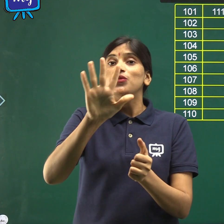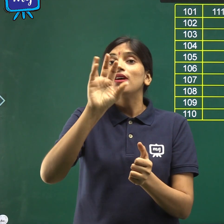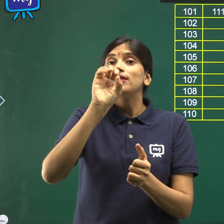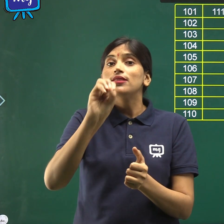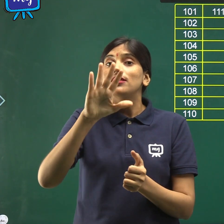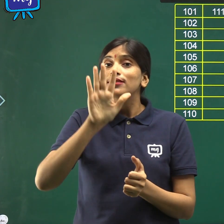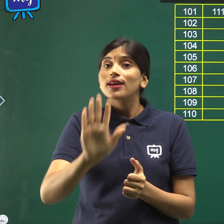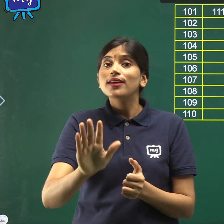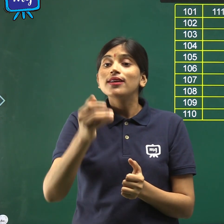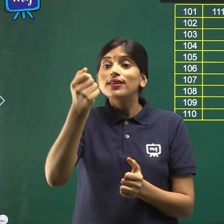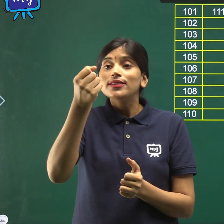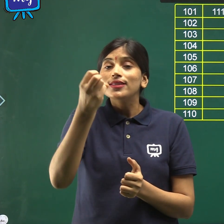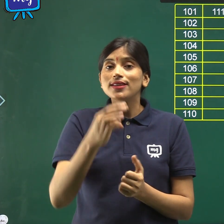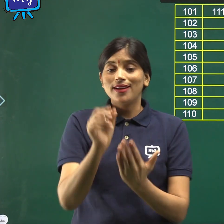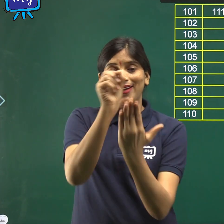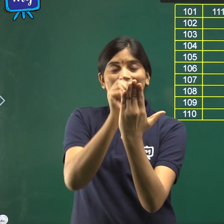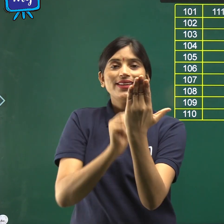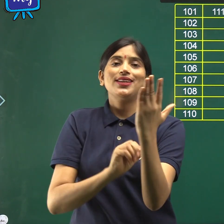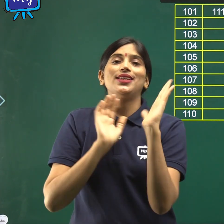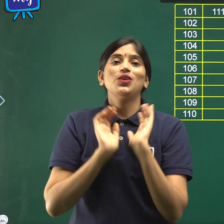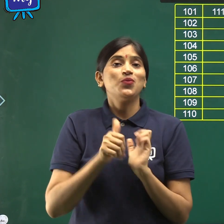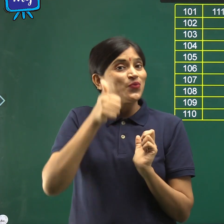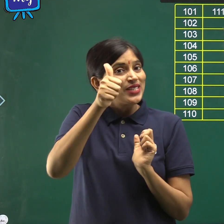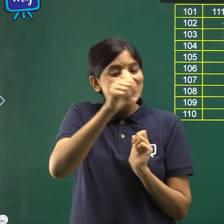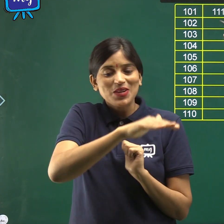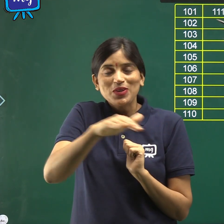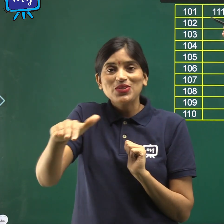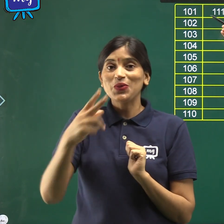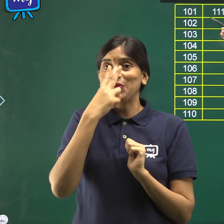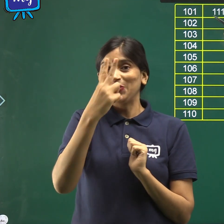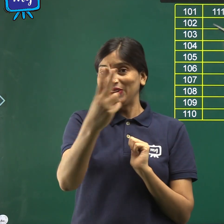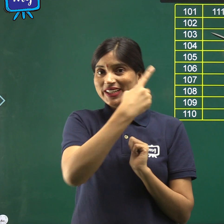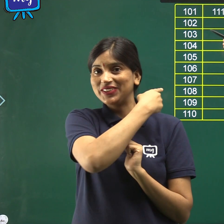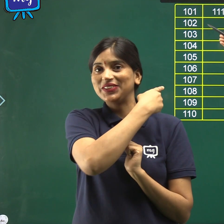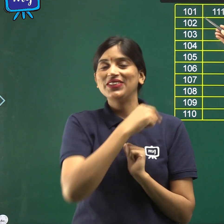की संख्याएं लिखिए। ठीक है बच्चों, देखो